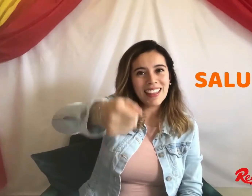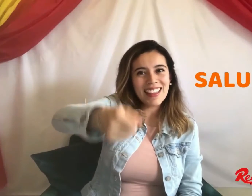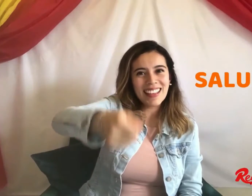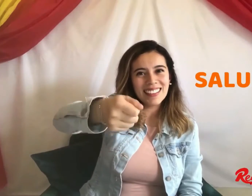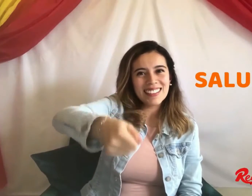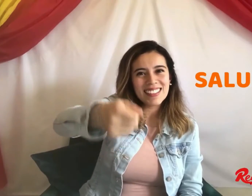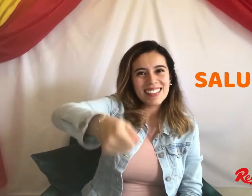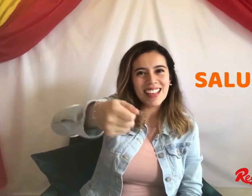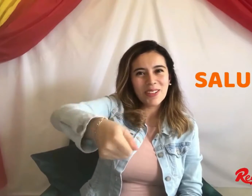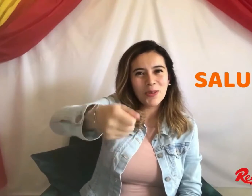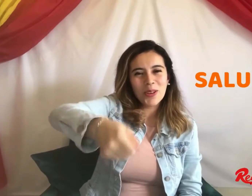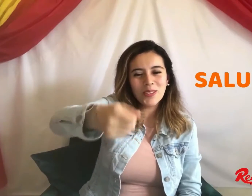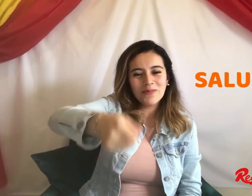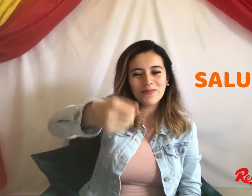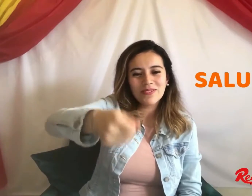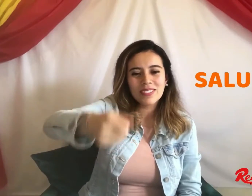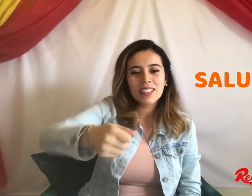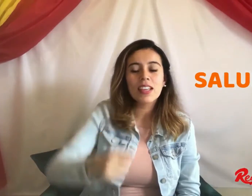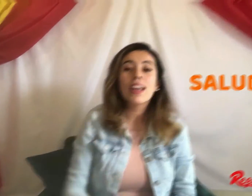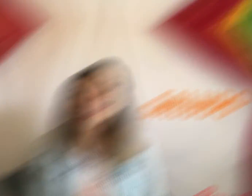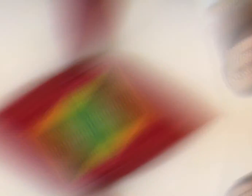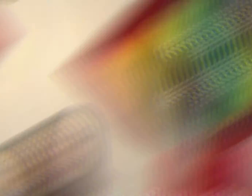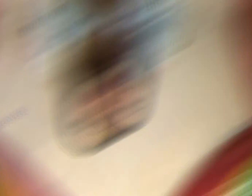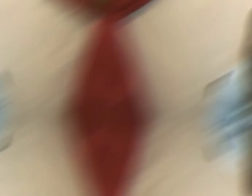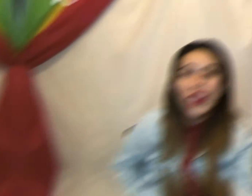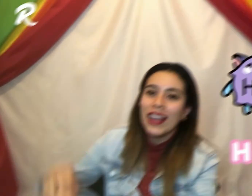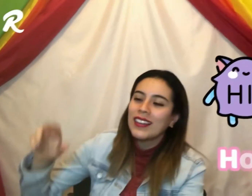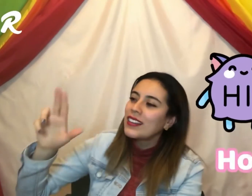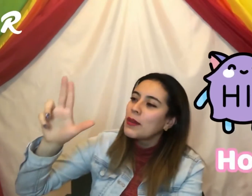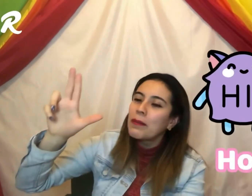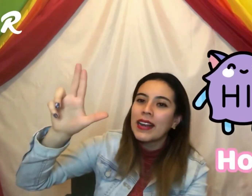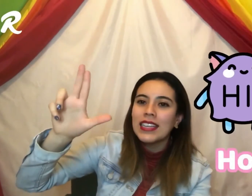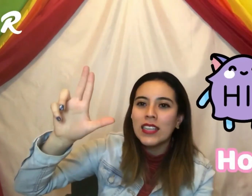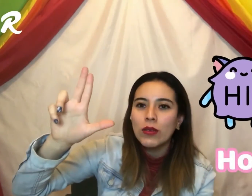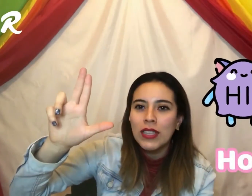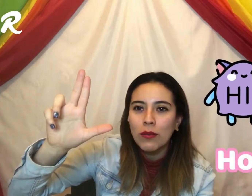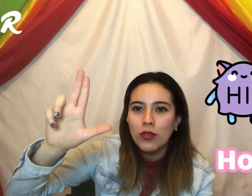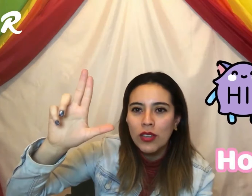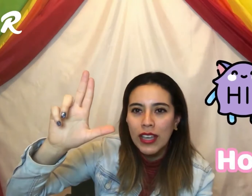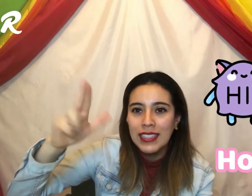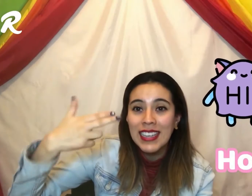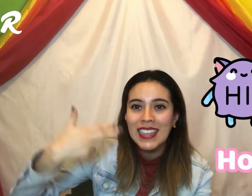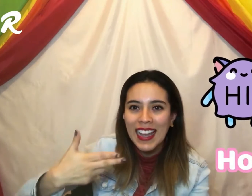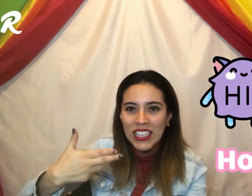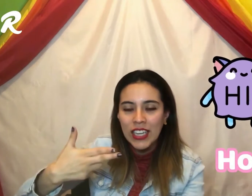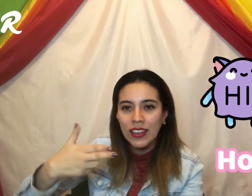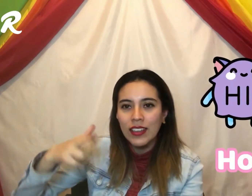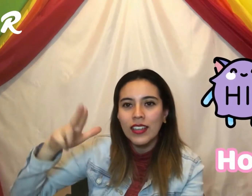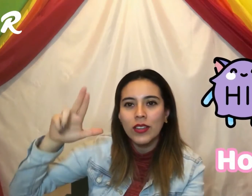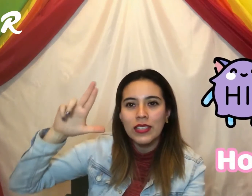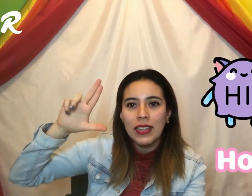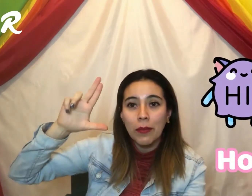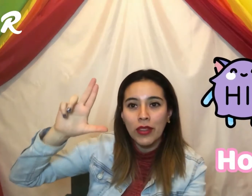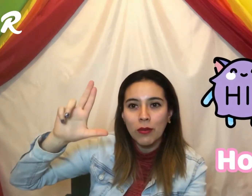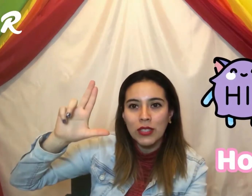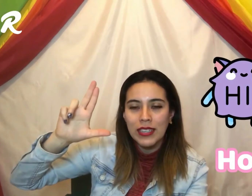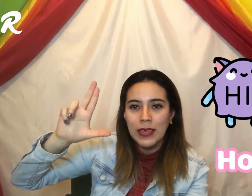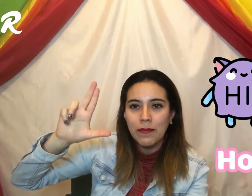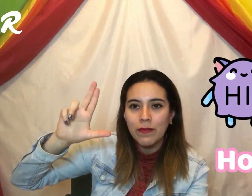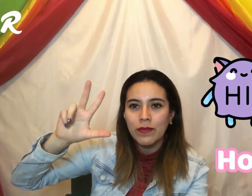manita. Saludo. Y hola. Para esa usamos, esta es la H, entonces la ponemos así. Son